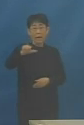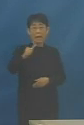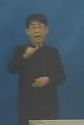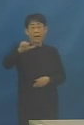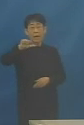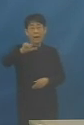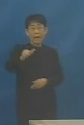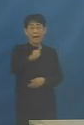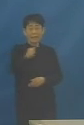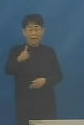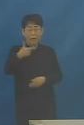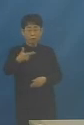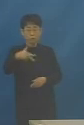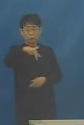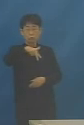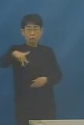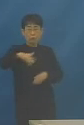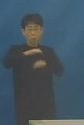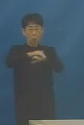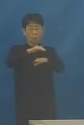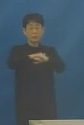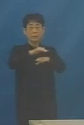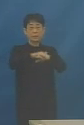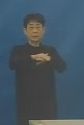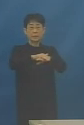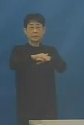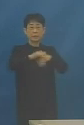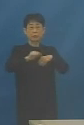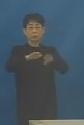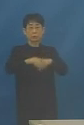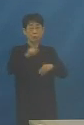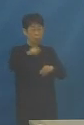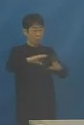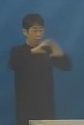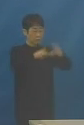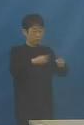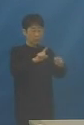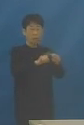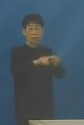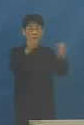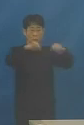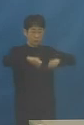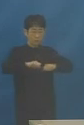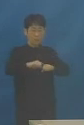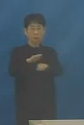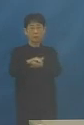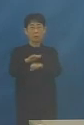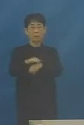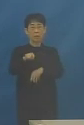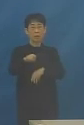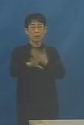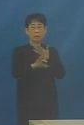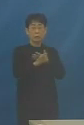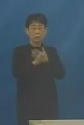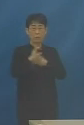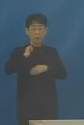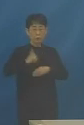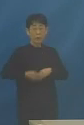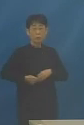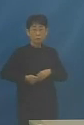ということでありこれはえまああの世界的に認められたやりからなんですね例えばフランスの会員